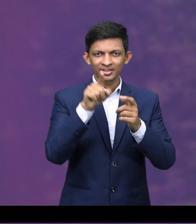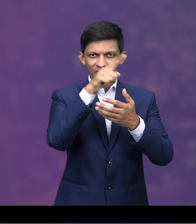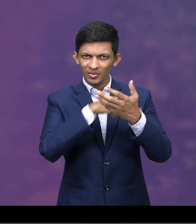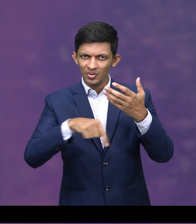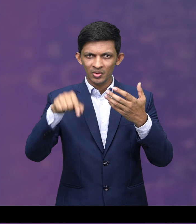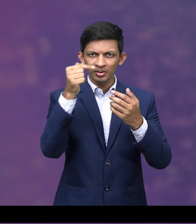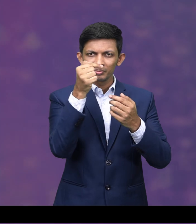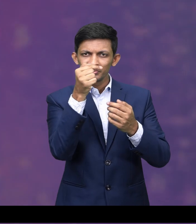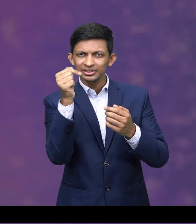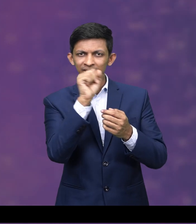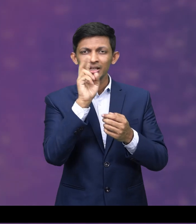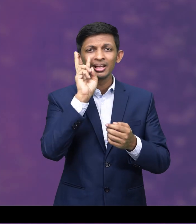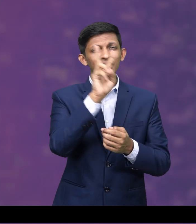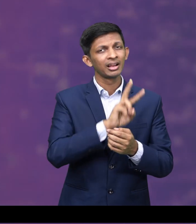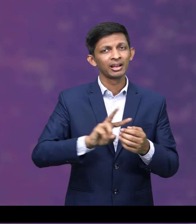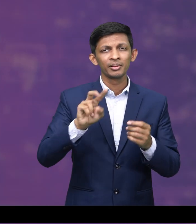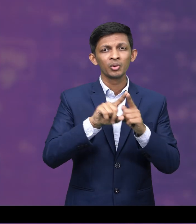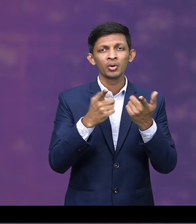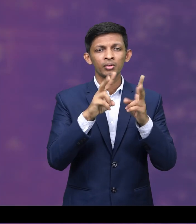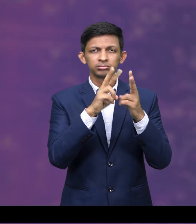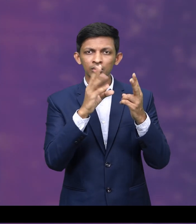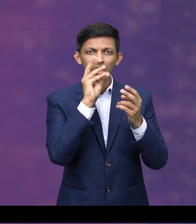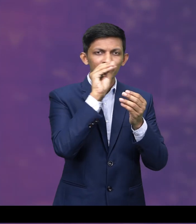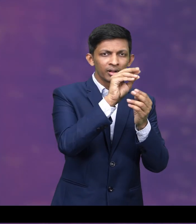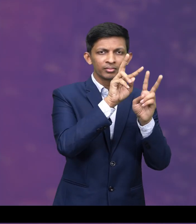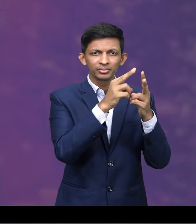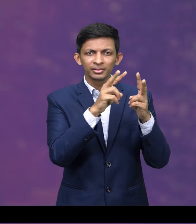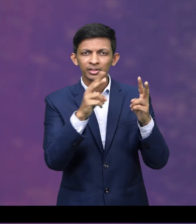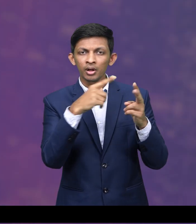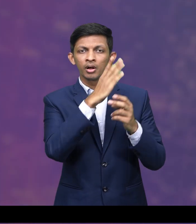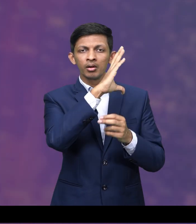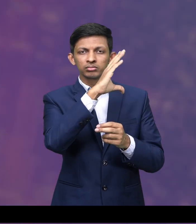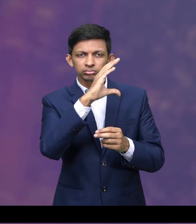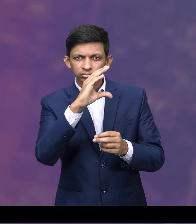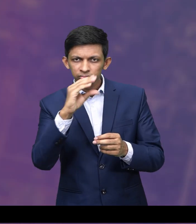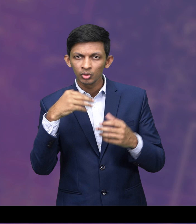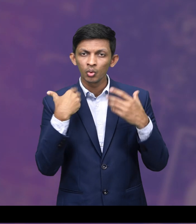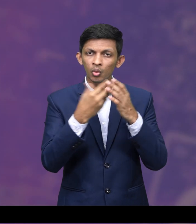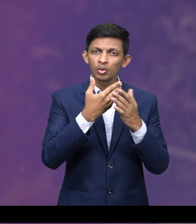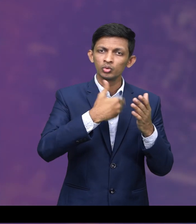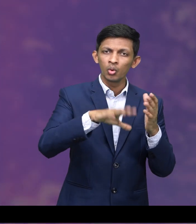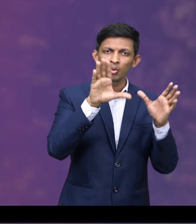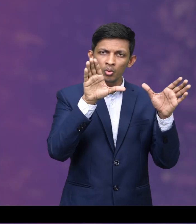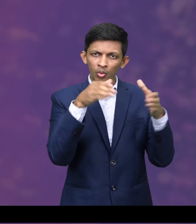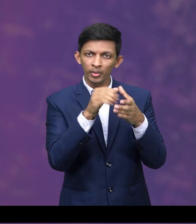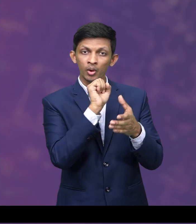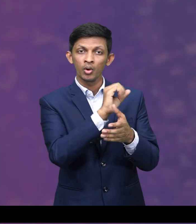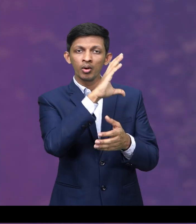యొక్క ఎలక్ట్రోనెగటివిటీ విలువలు మనం సమూహంలోకి క్రిందికి వెళ్ళి ఎడమ నుండి కుడికి